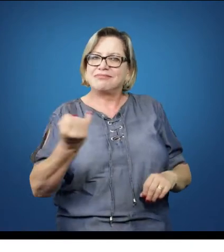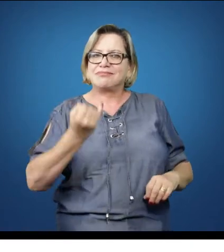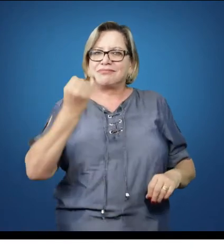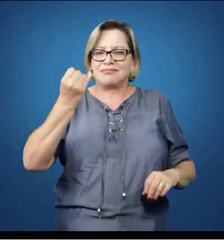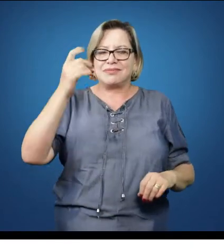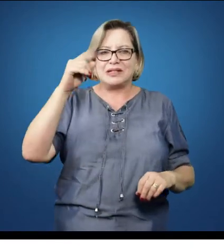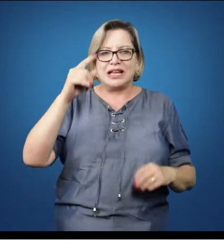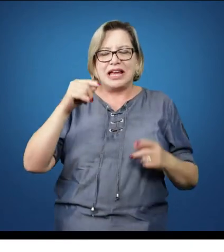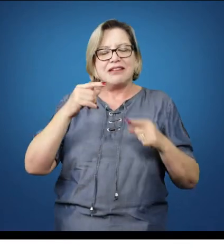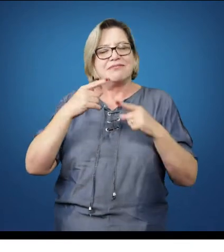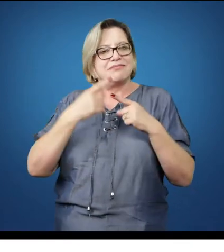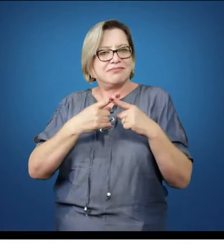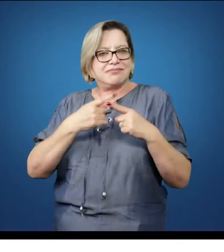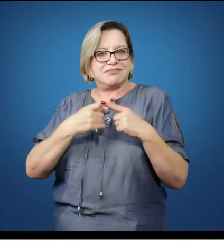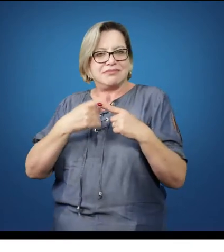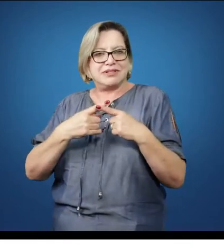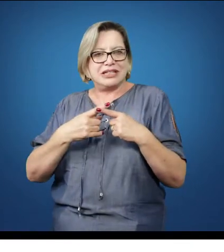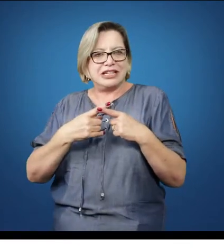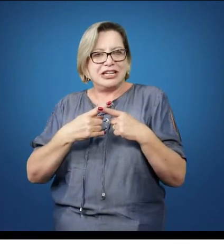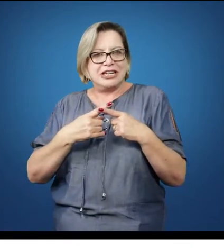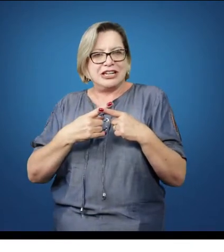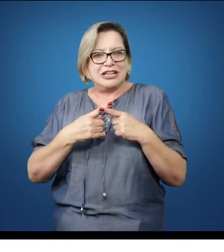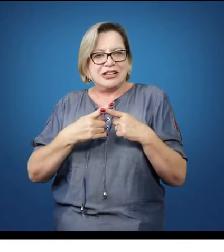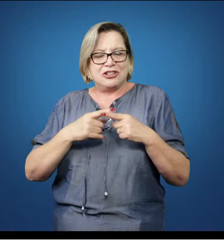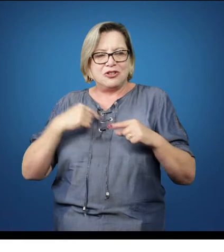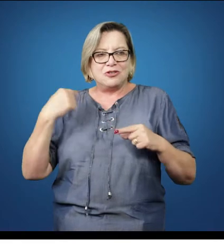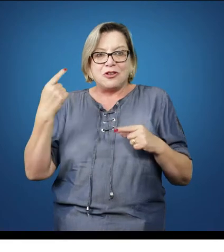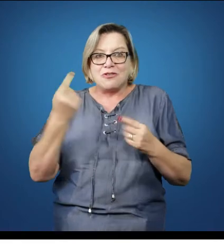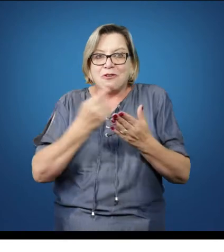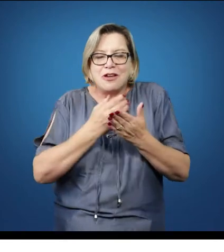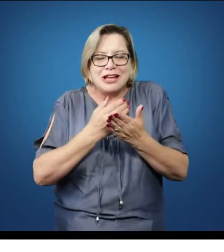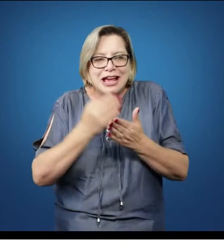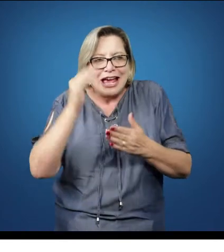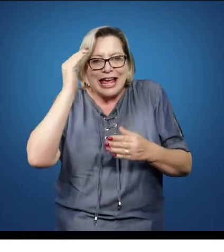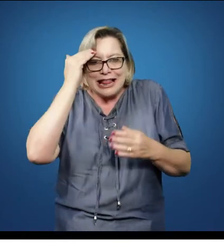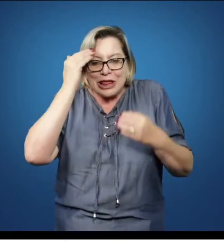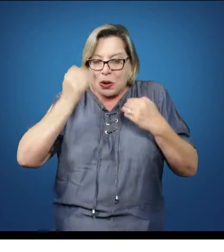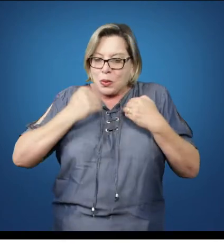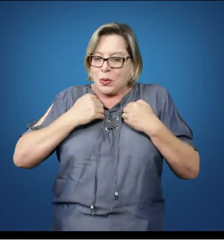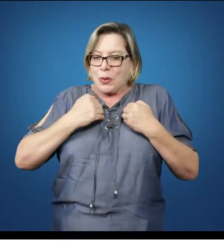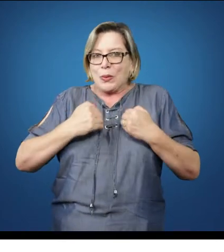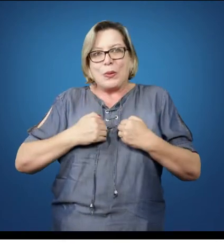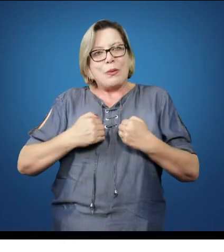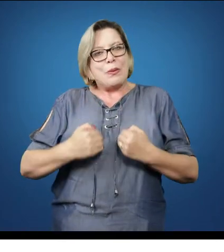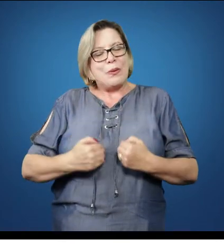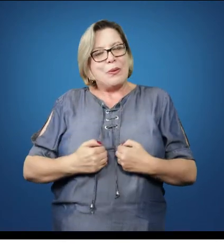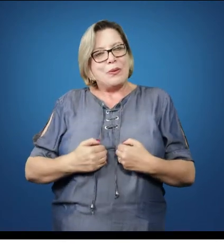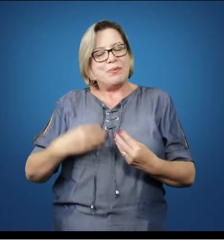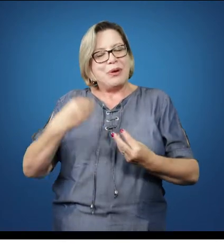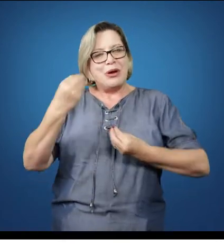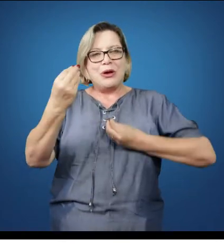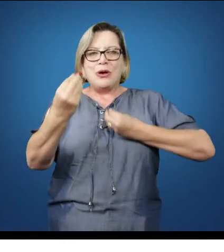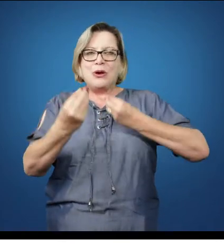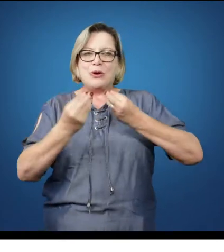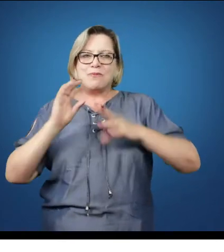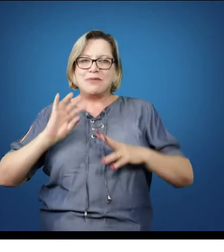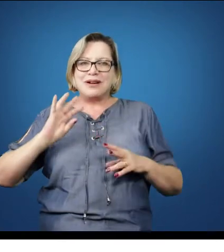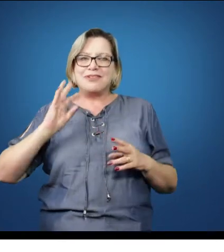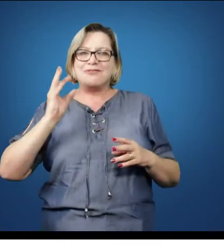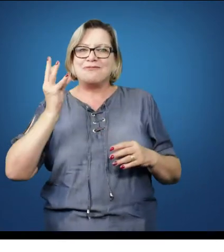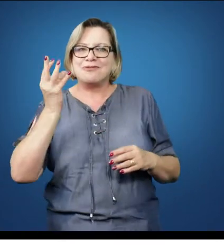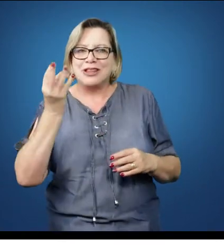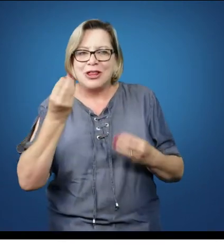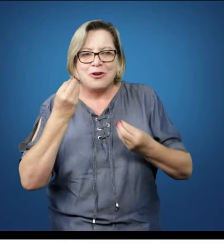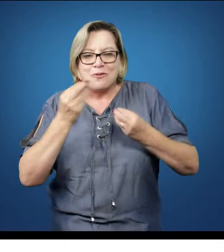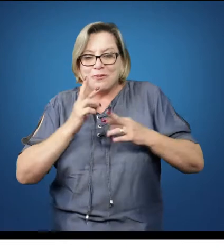ela vai nós vamos passar a entender o nosso organismo nosso corpo e como ele funciona como ele